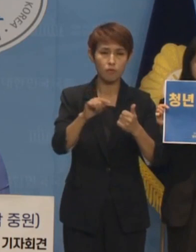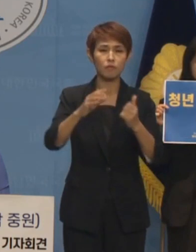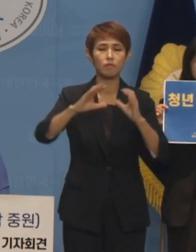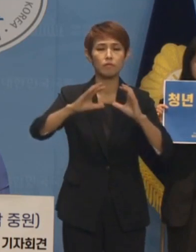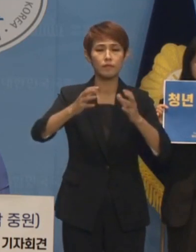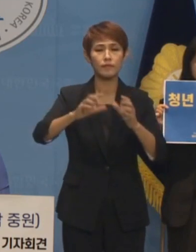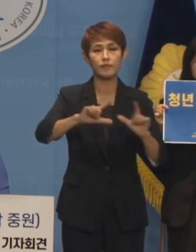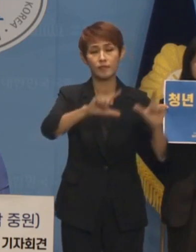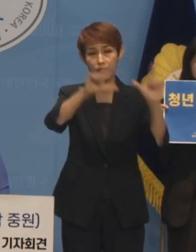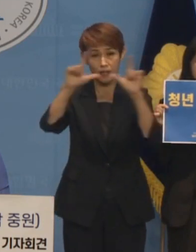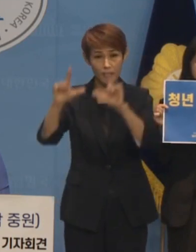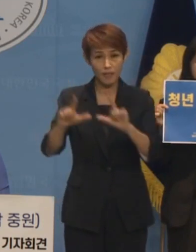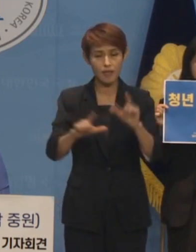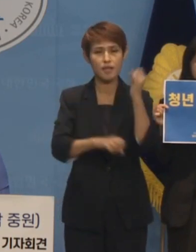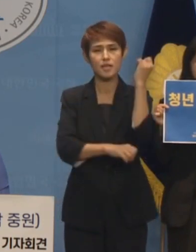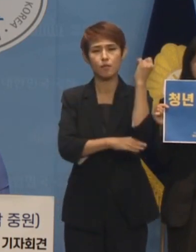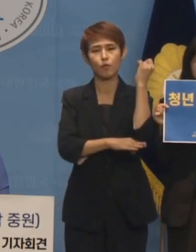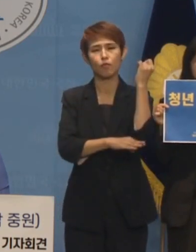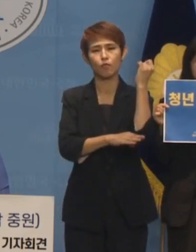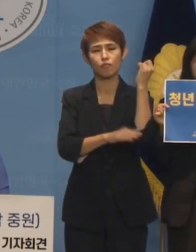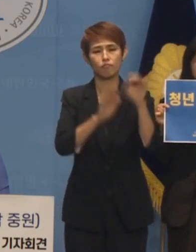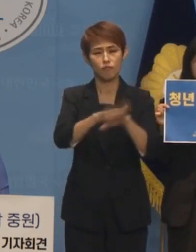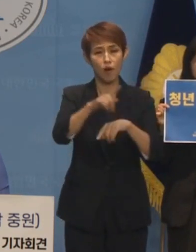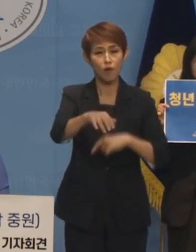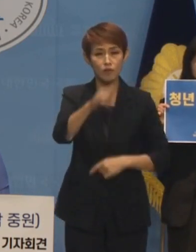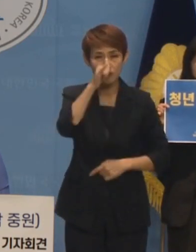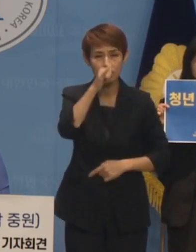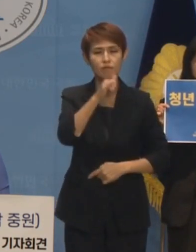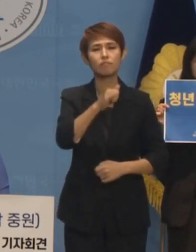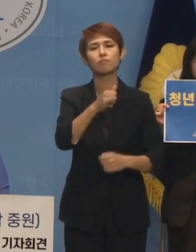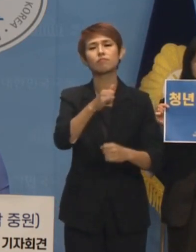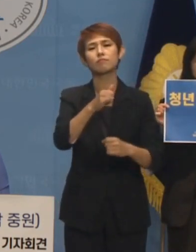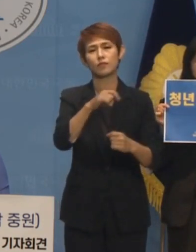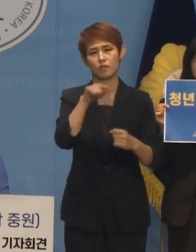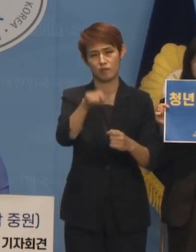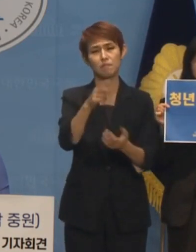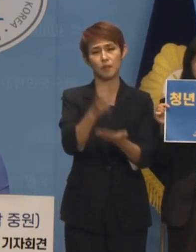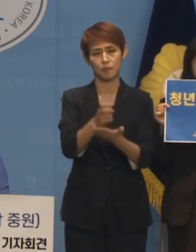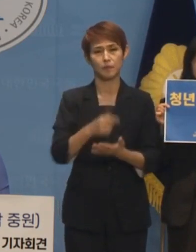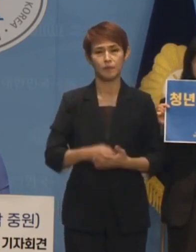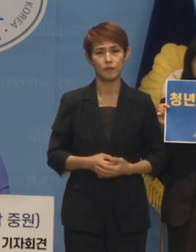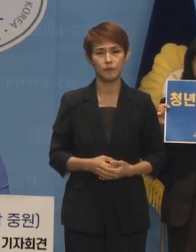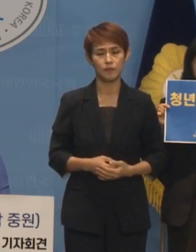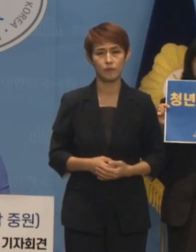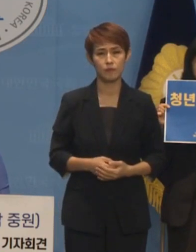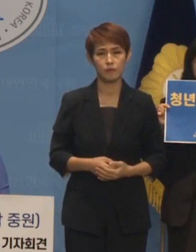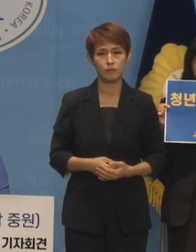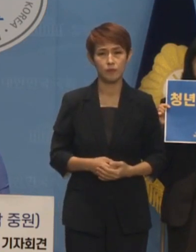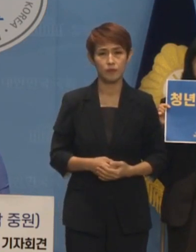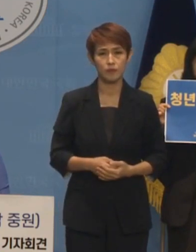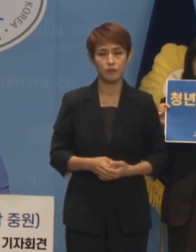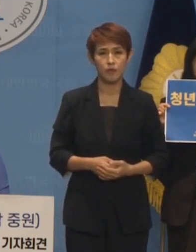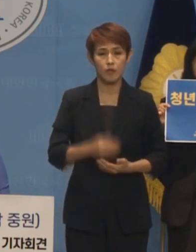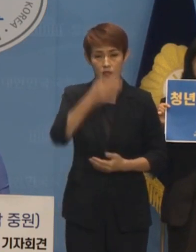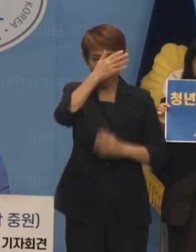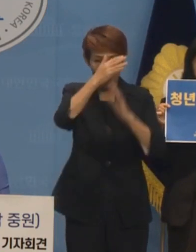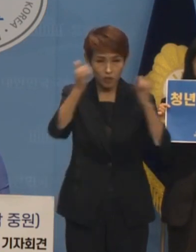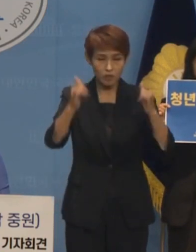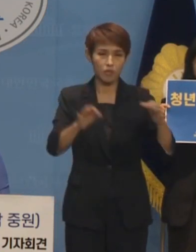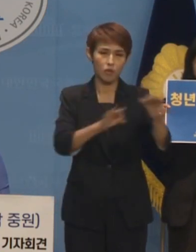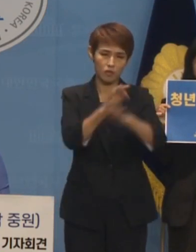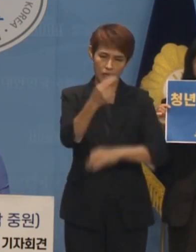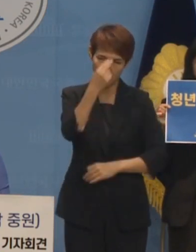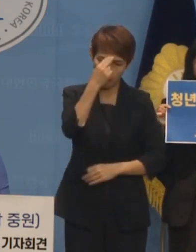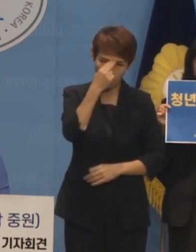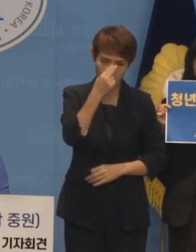기본권을 구체적으로 실현할 수 있는 수단이 될 수 있습니다. 청년층이 겪는 경제적 어려움과